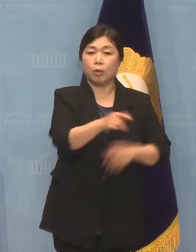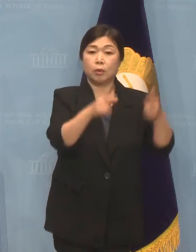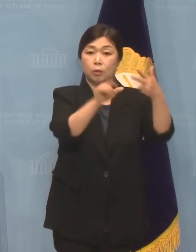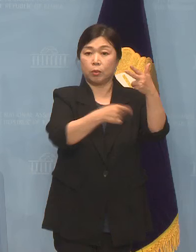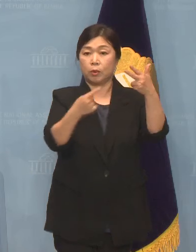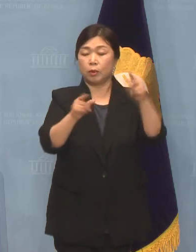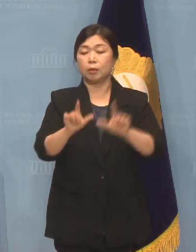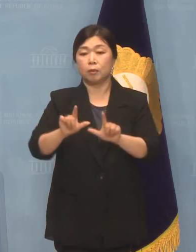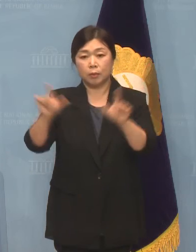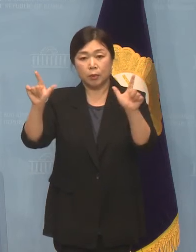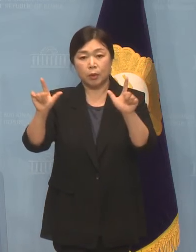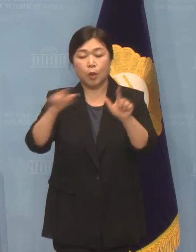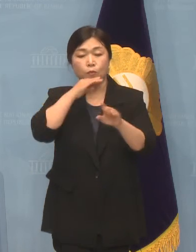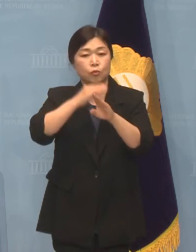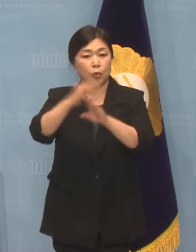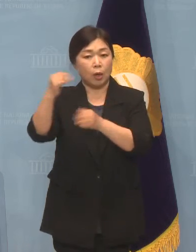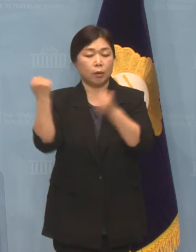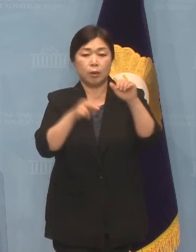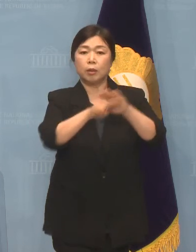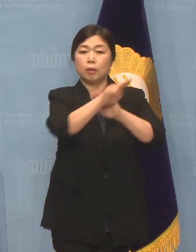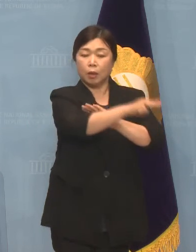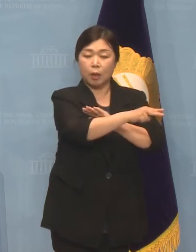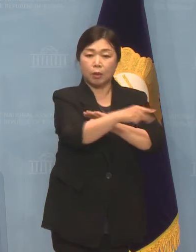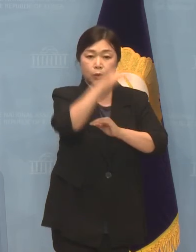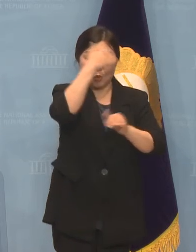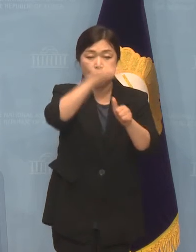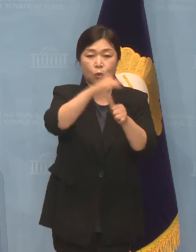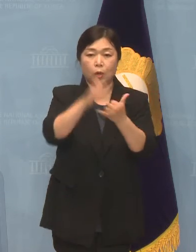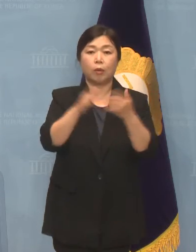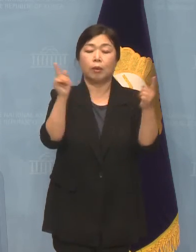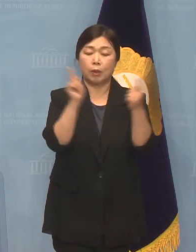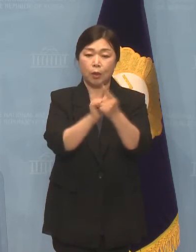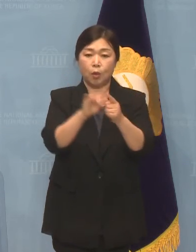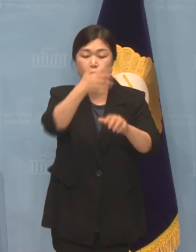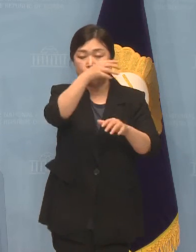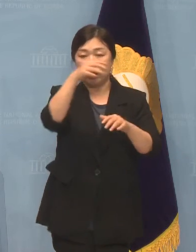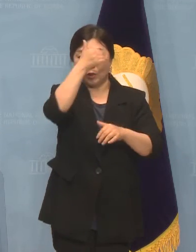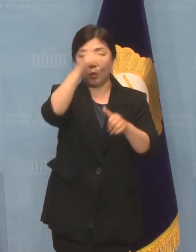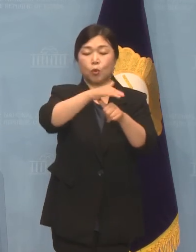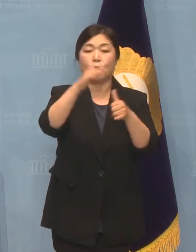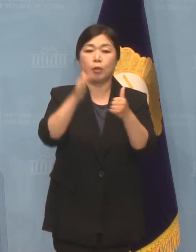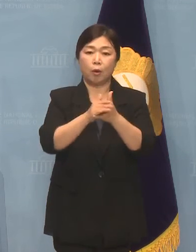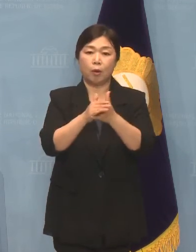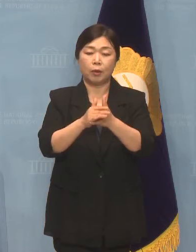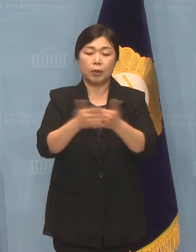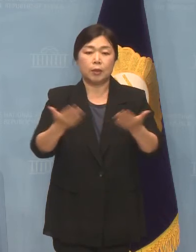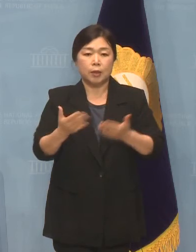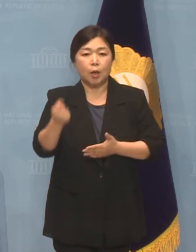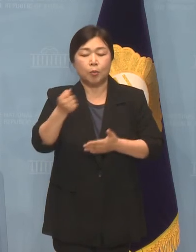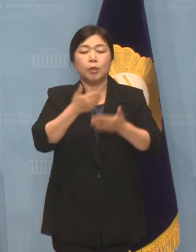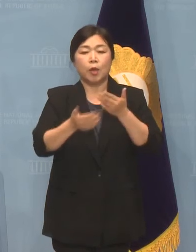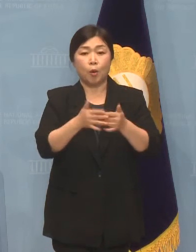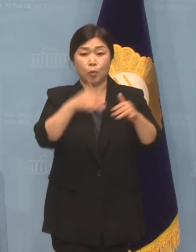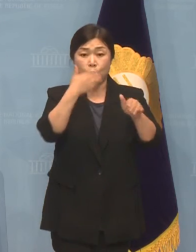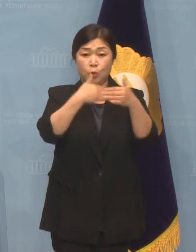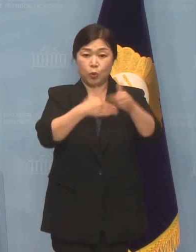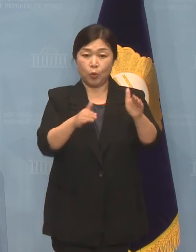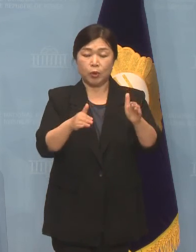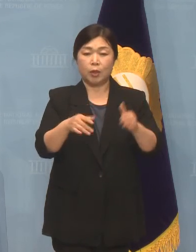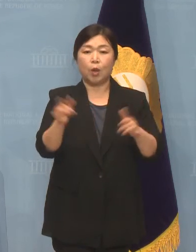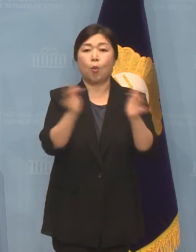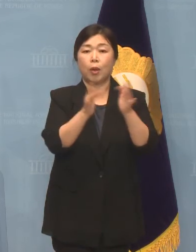1일 북한 이탈 청소년 대상 국회 청소년 진로 체험 교실을 온라인으로